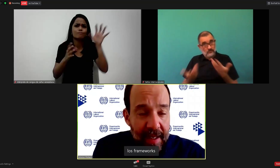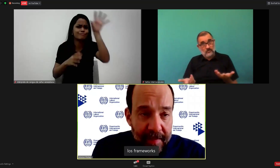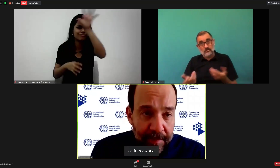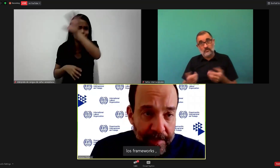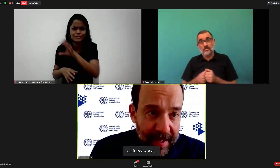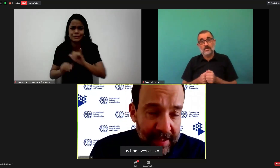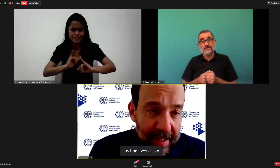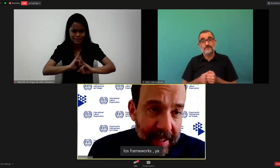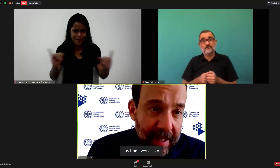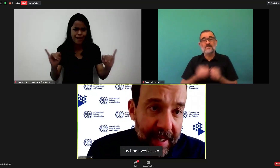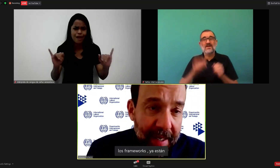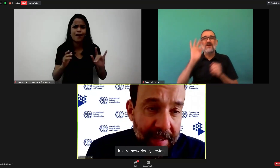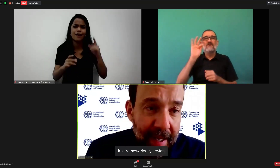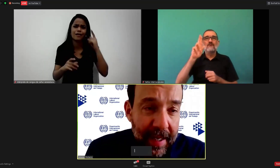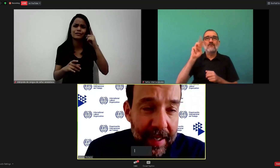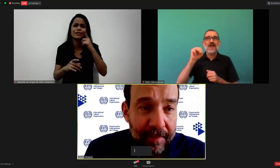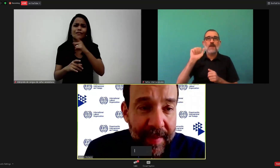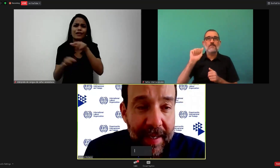están